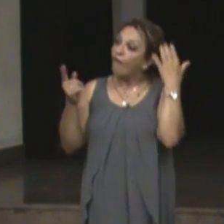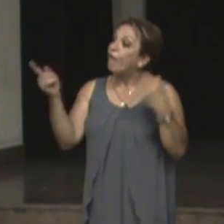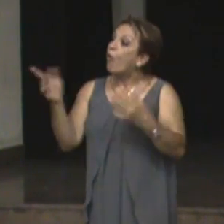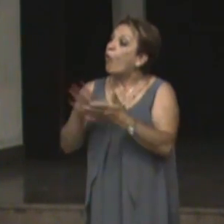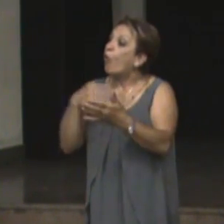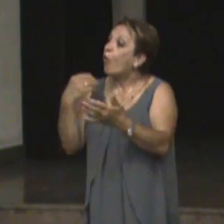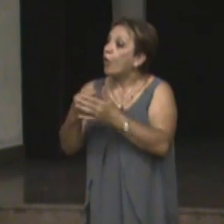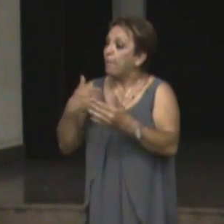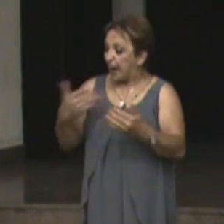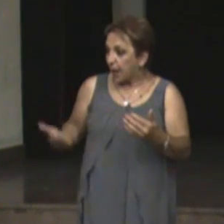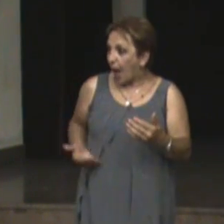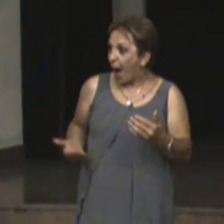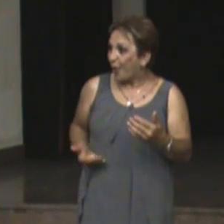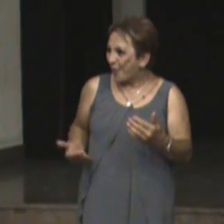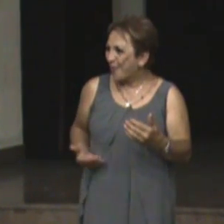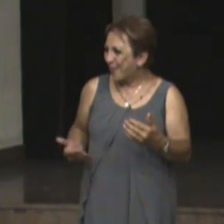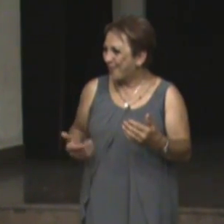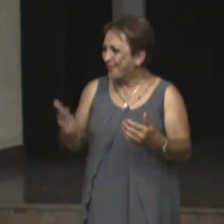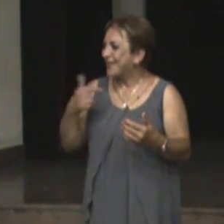մեծ ավերածություն չգործի։